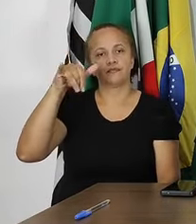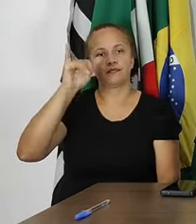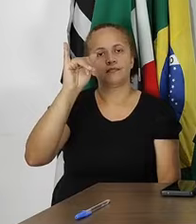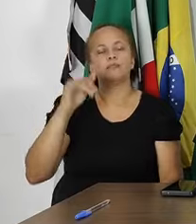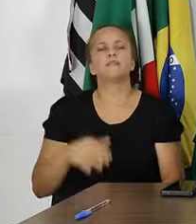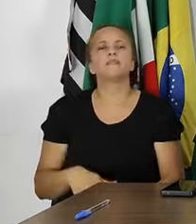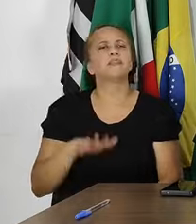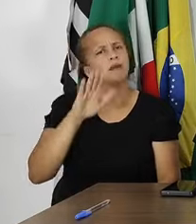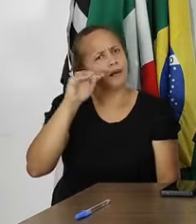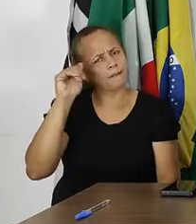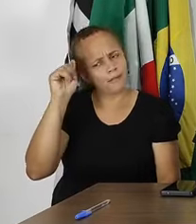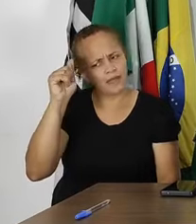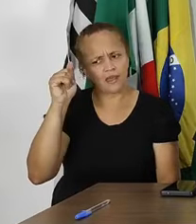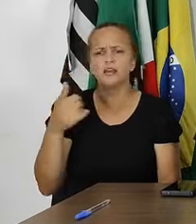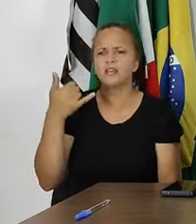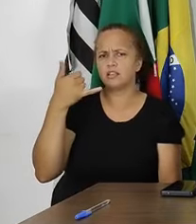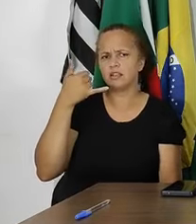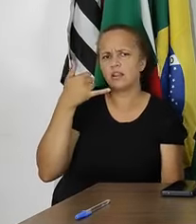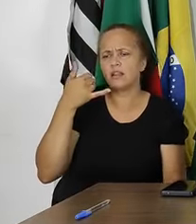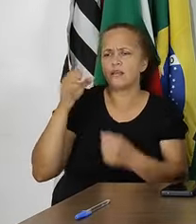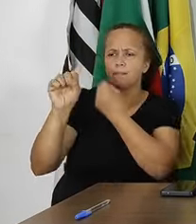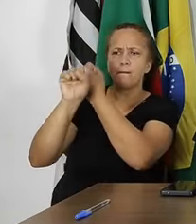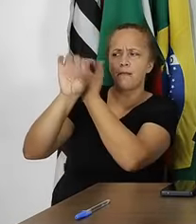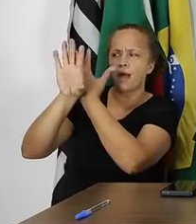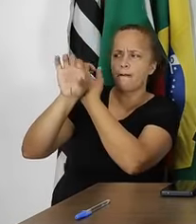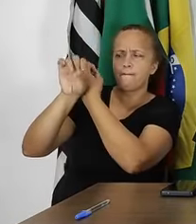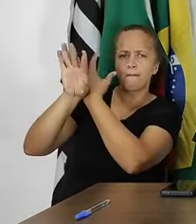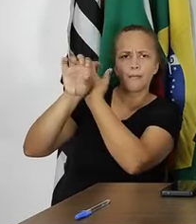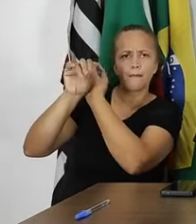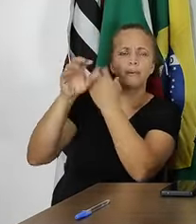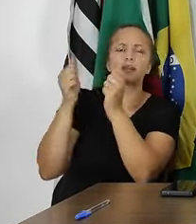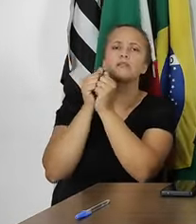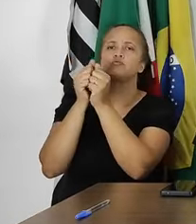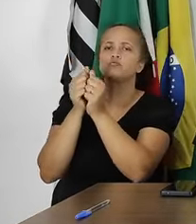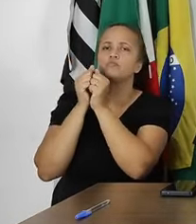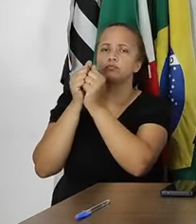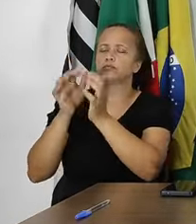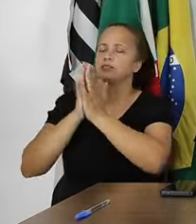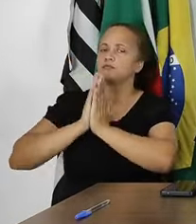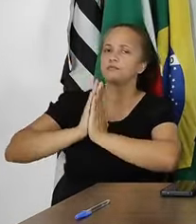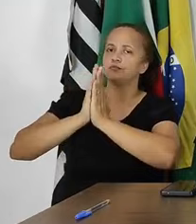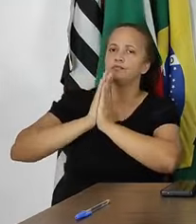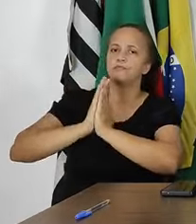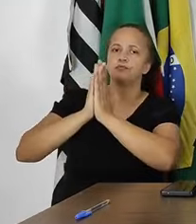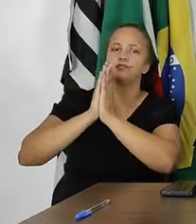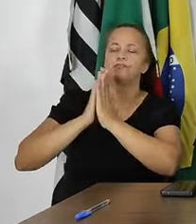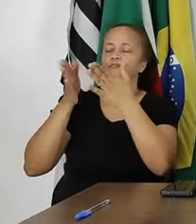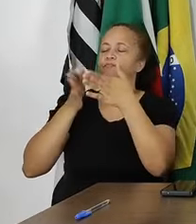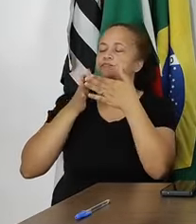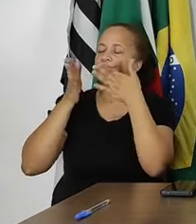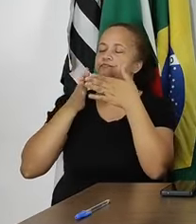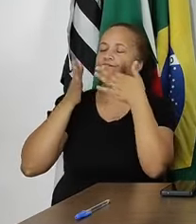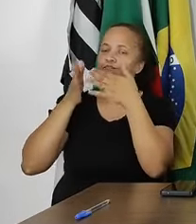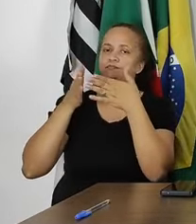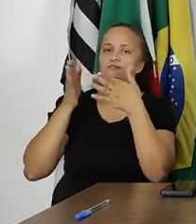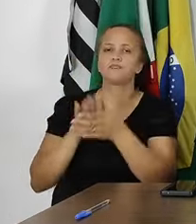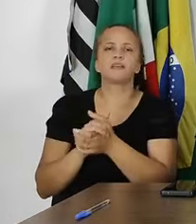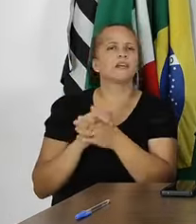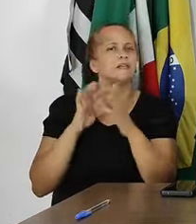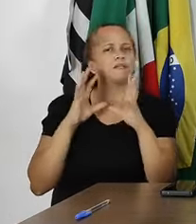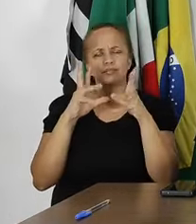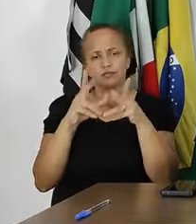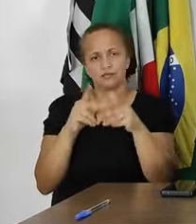para você participar, para você estar junto com os irmãos em oração e intercessão, tá? Por tudo,